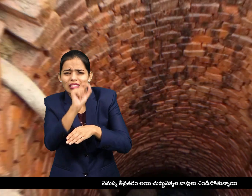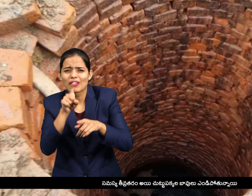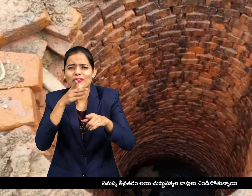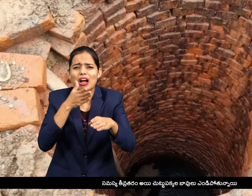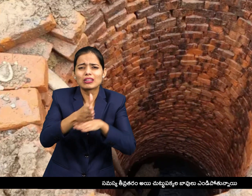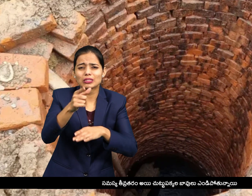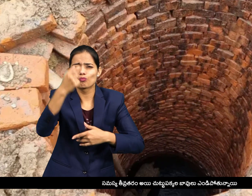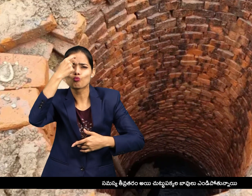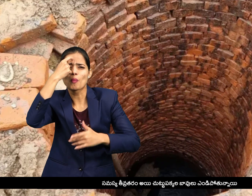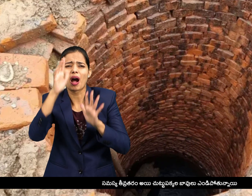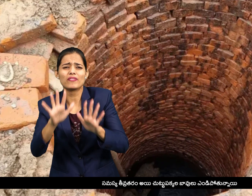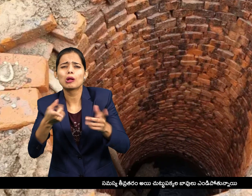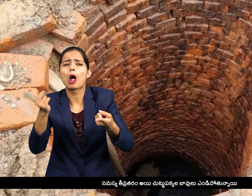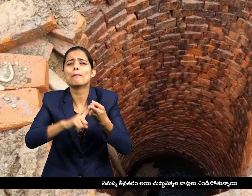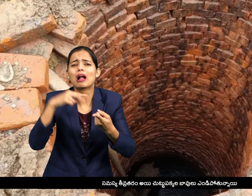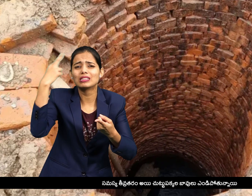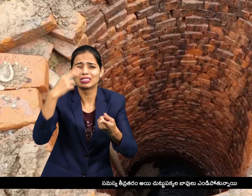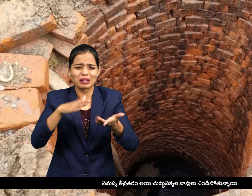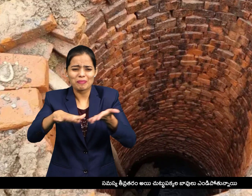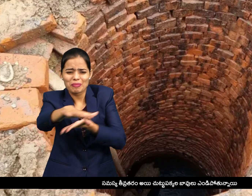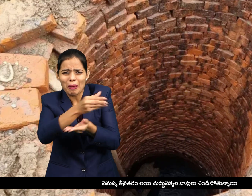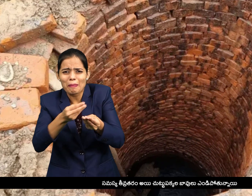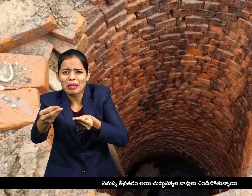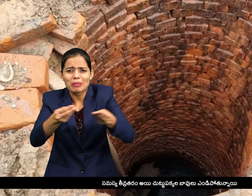అయ్యి చుట్టుపక్కల బావులు ఎండిపోతున్నాయి.